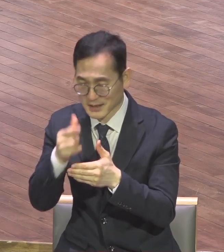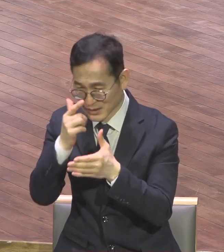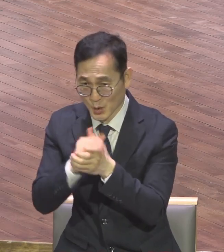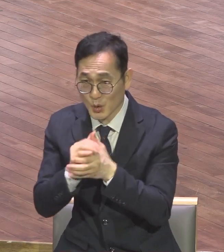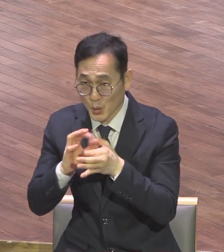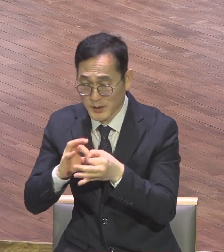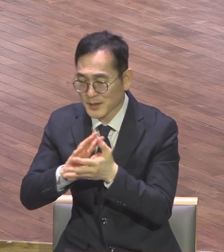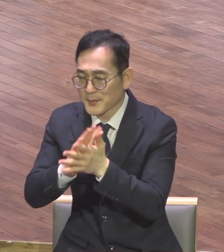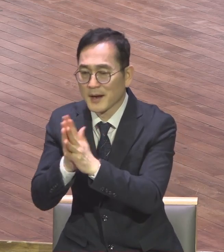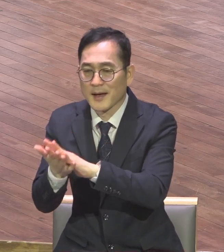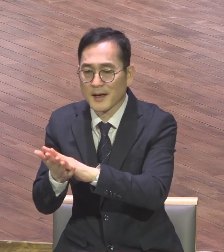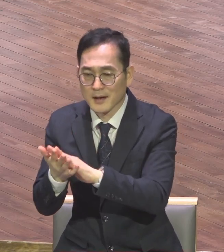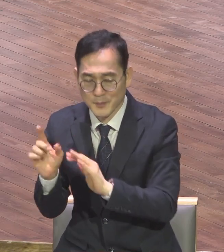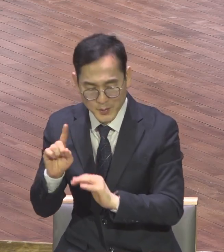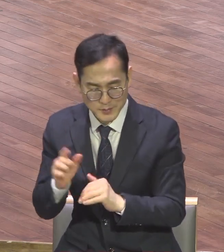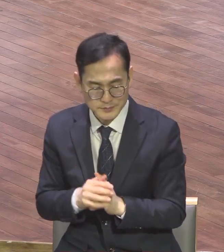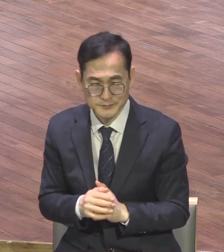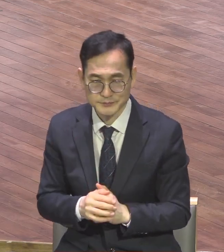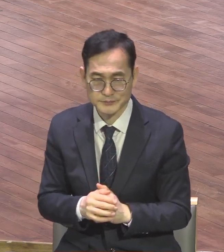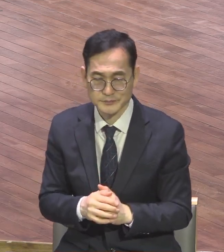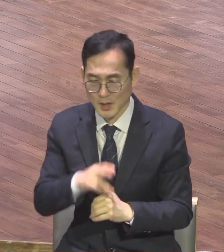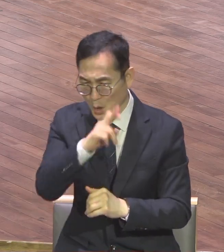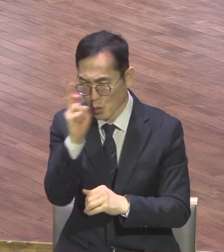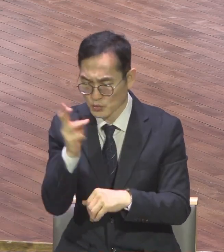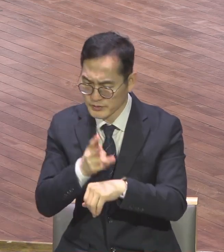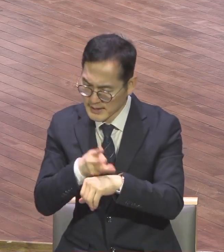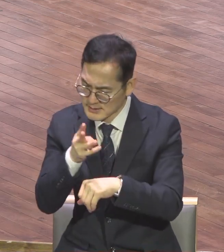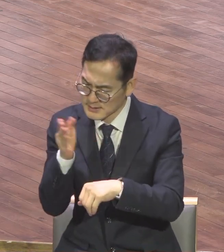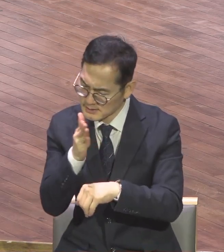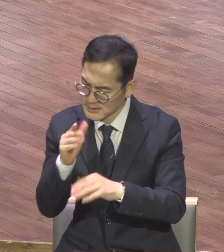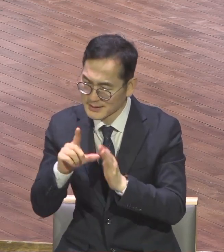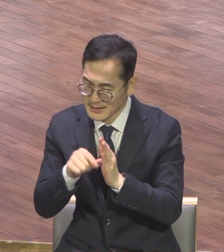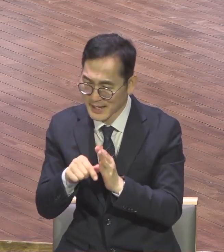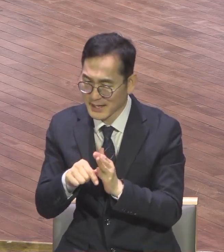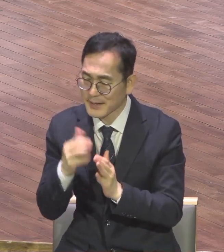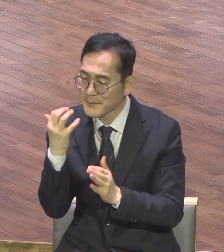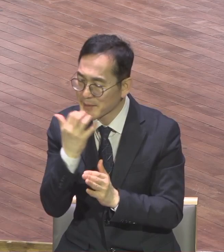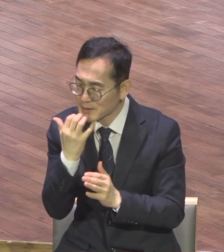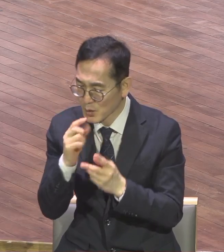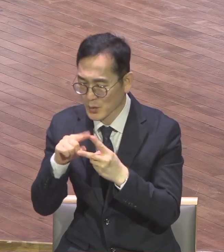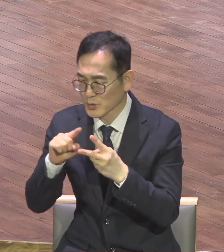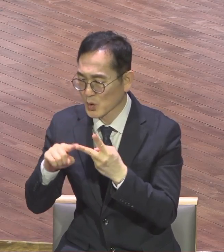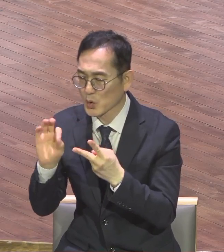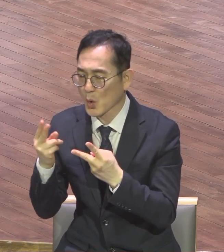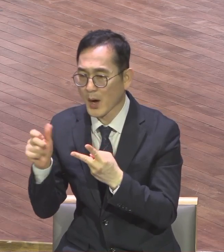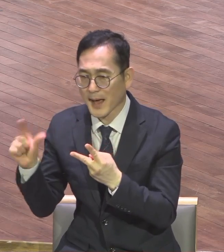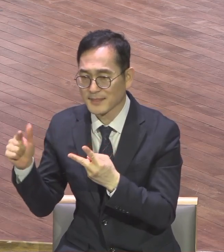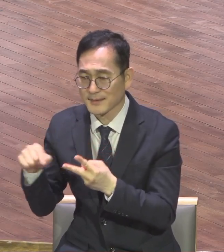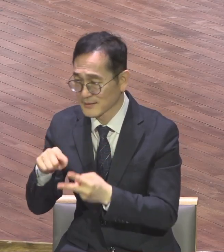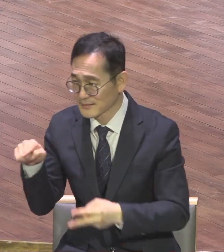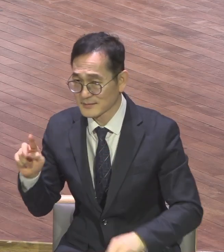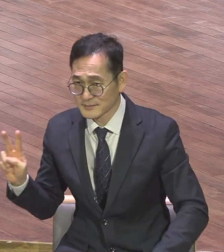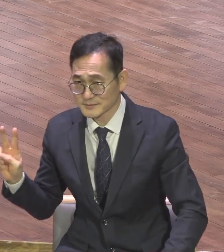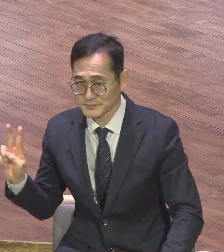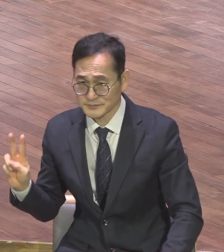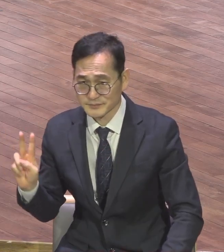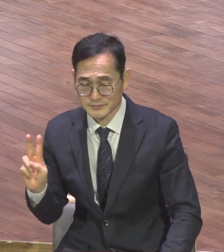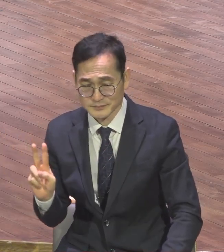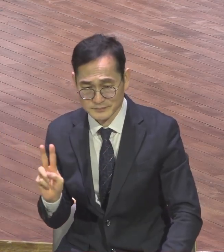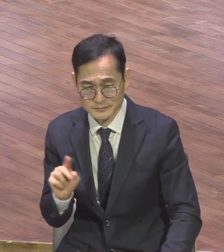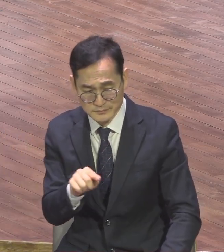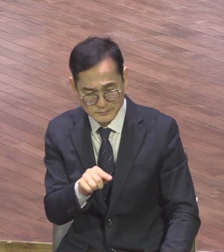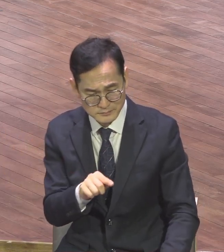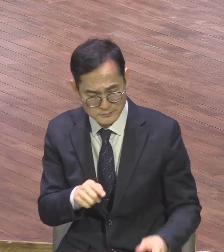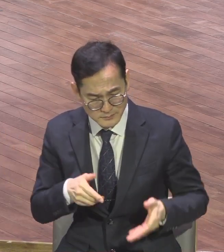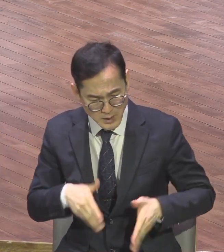1절부터 3절 봅니다. 제9시 기도 시간. 베드로와 요한이 성전에 올라갈 시 나면서 못 걷게 된 이를